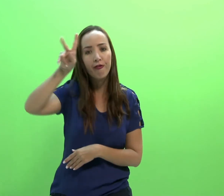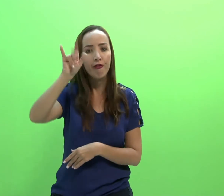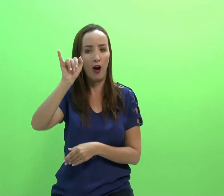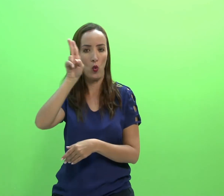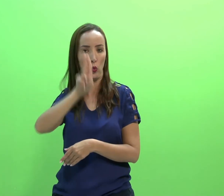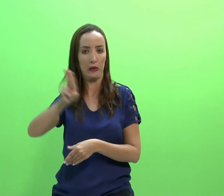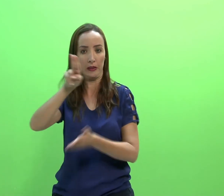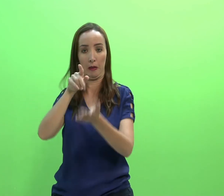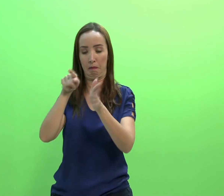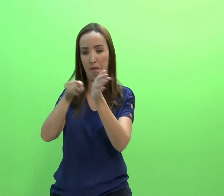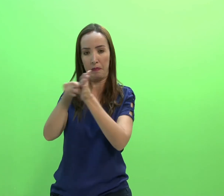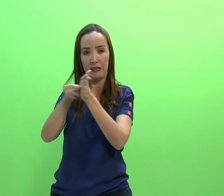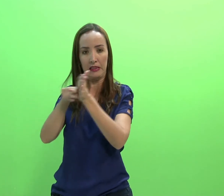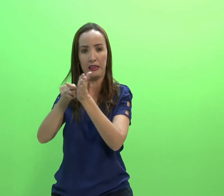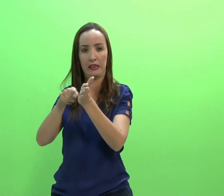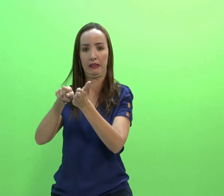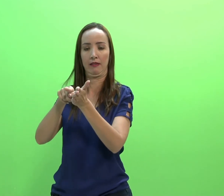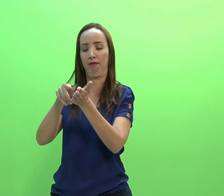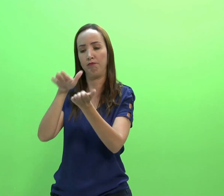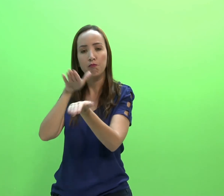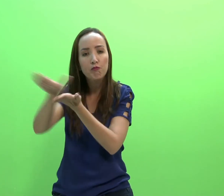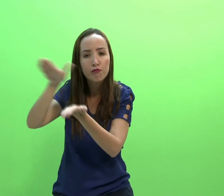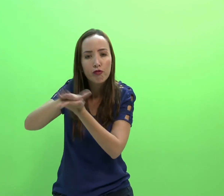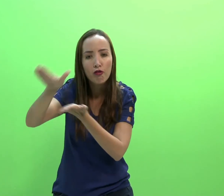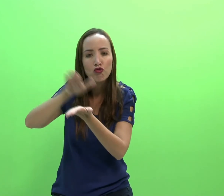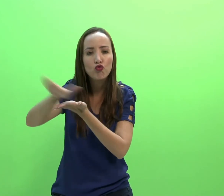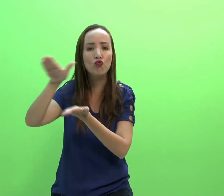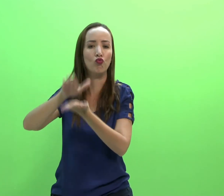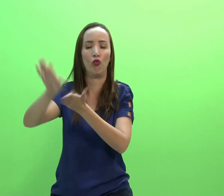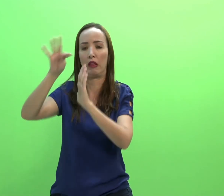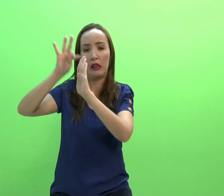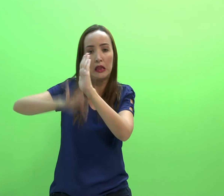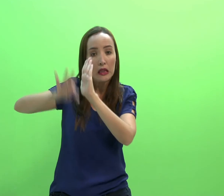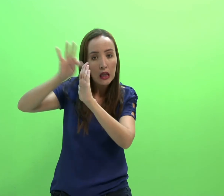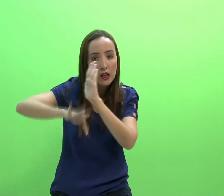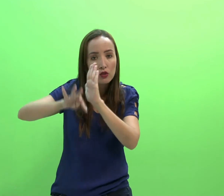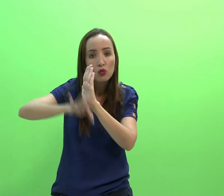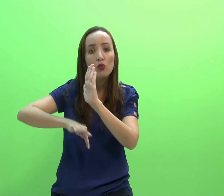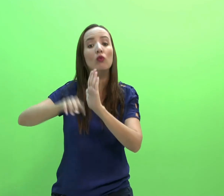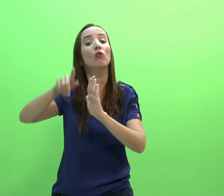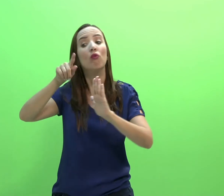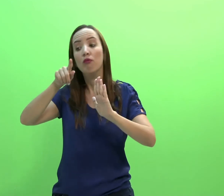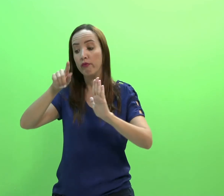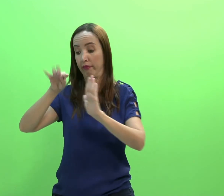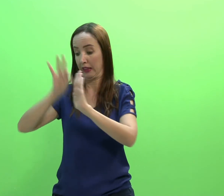Então, quando vocês forem fazer uma pesquisa, um texto,